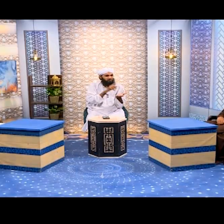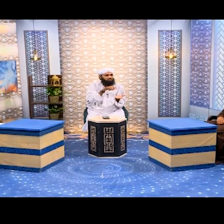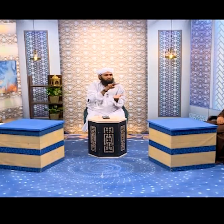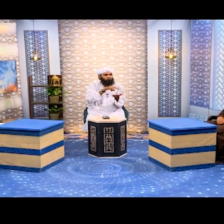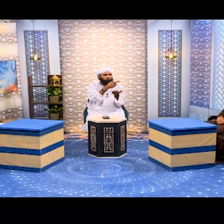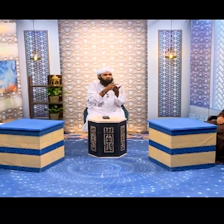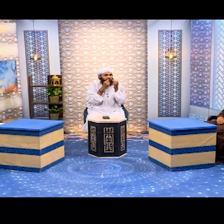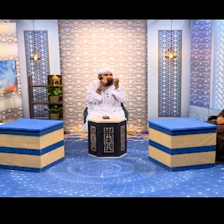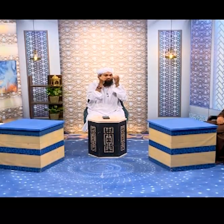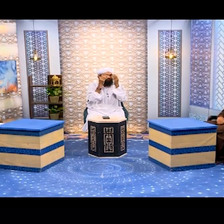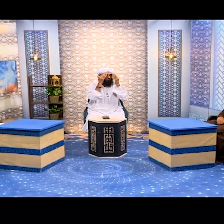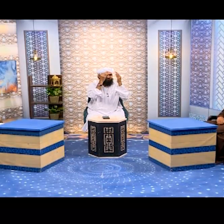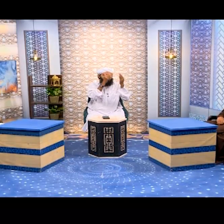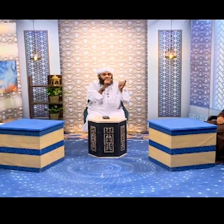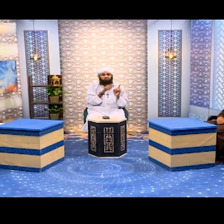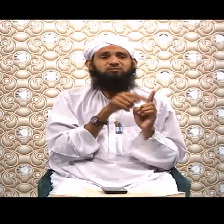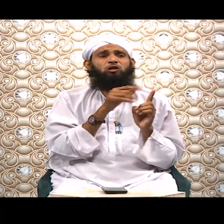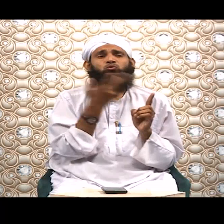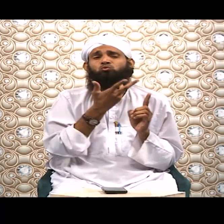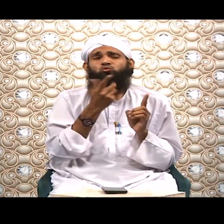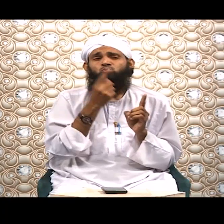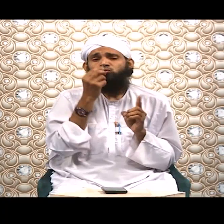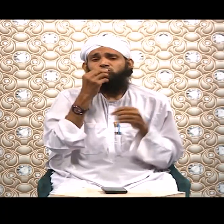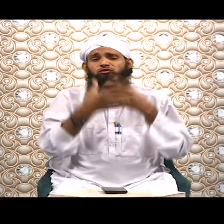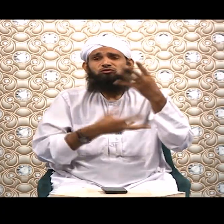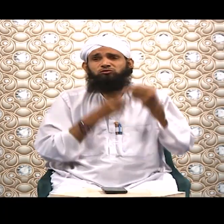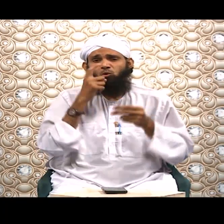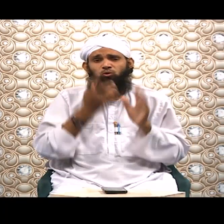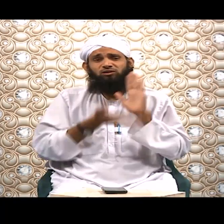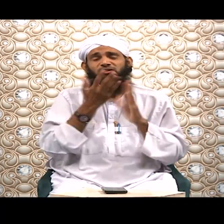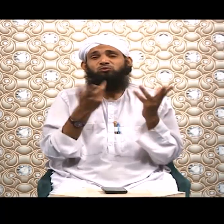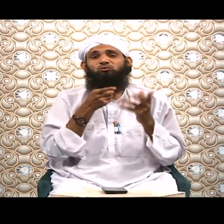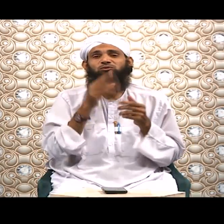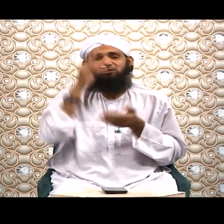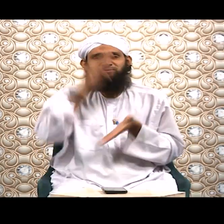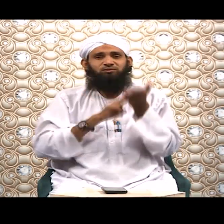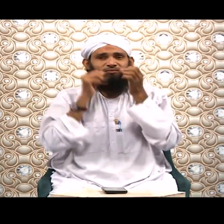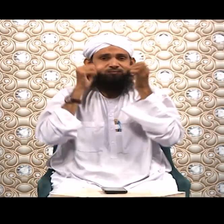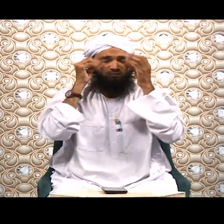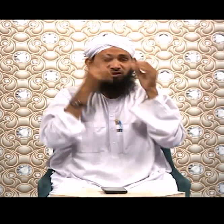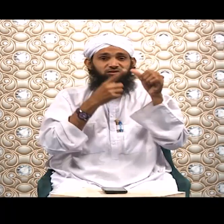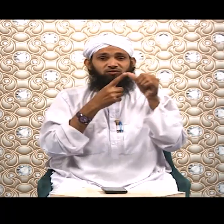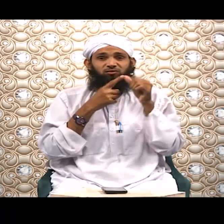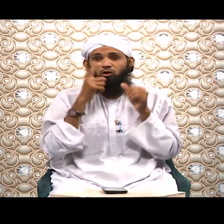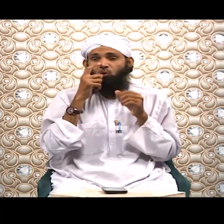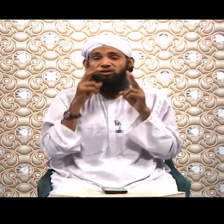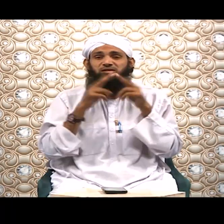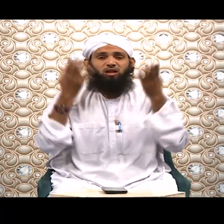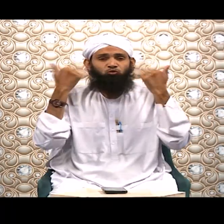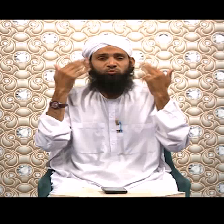اللہ علیہ وآلہ وصحبہ وسلم، اس کی کیا وجہ ہے؟ فرمایا کیونکہ وہ ناشکری کرتی ہیں۔ پوچھا گیا کہ کیا وہ اللہ پاک کی